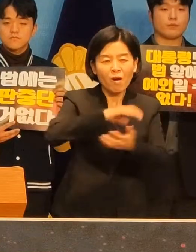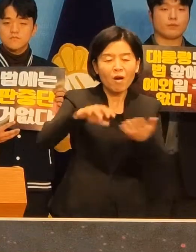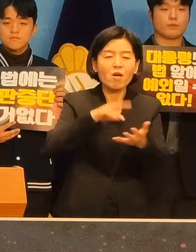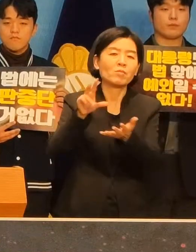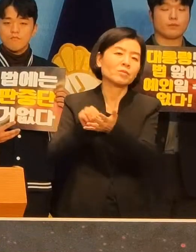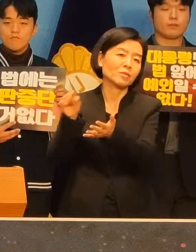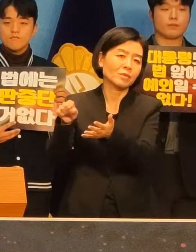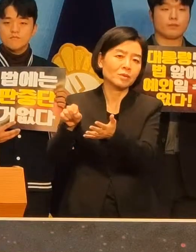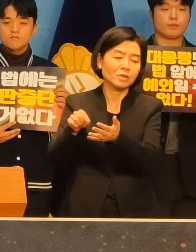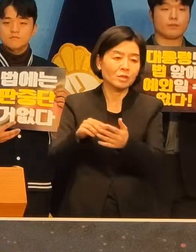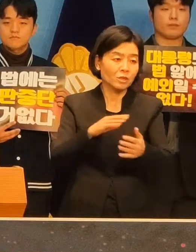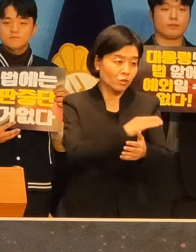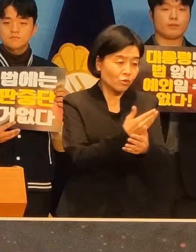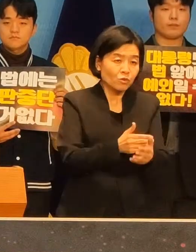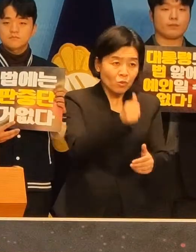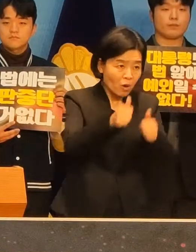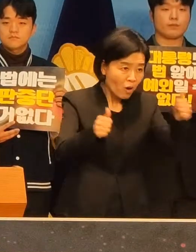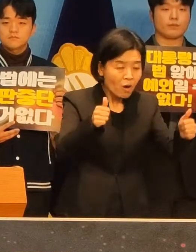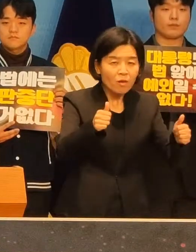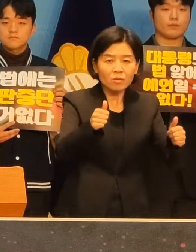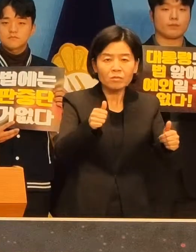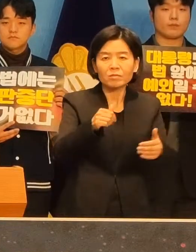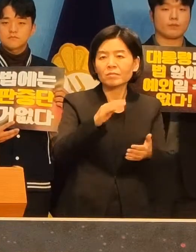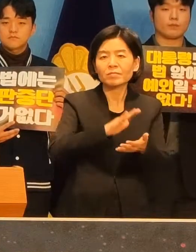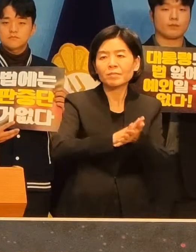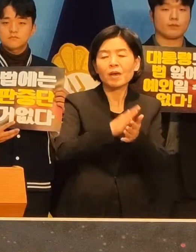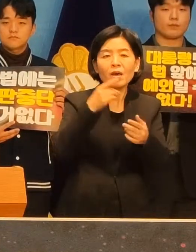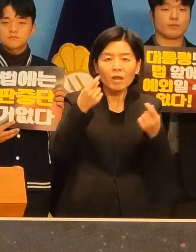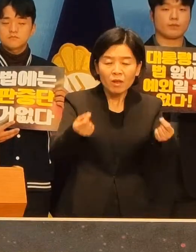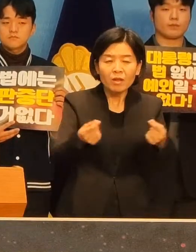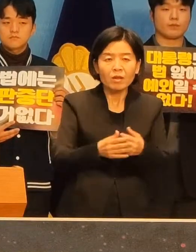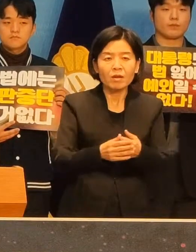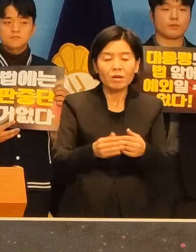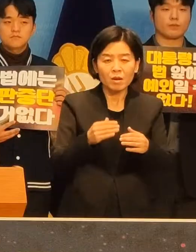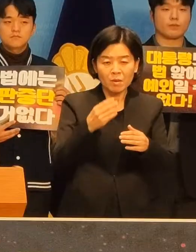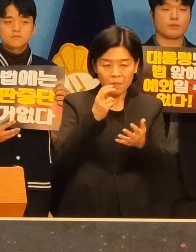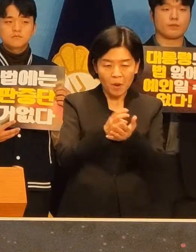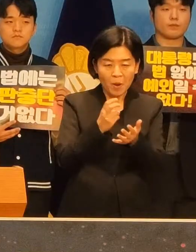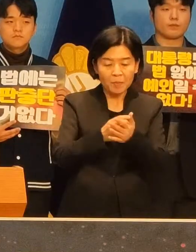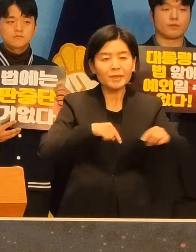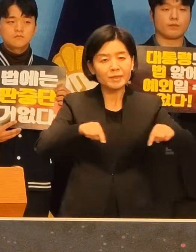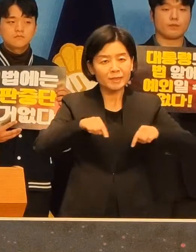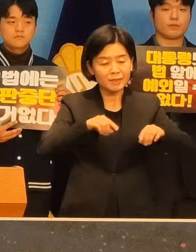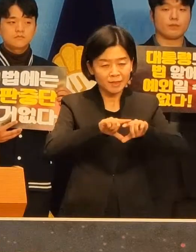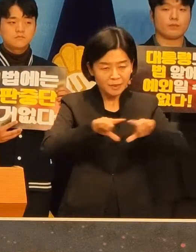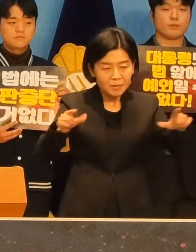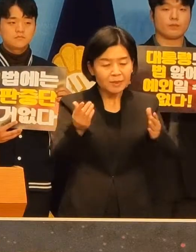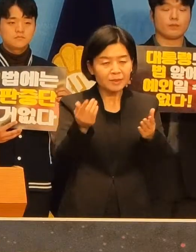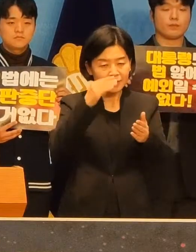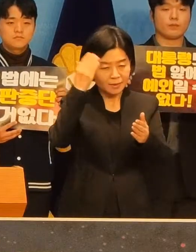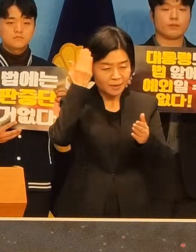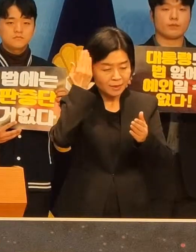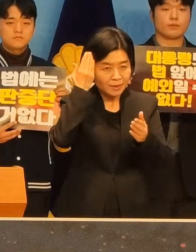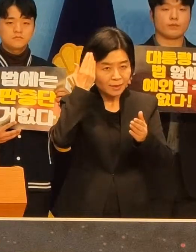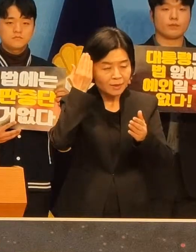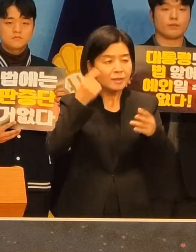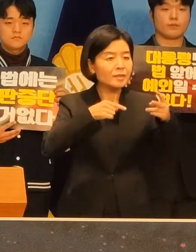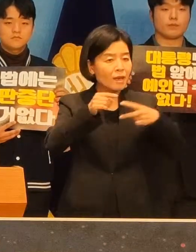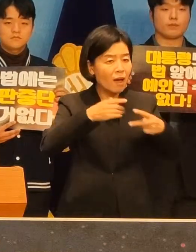처사입니다. 법자와 학자뿐만 아니라 건전한 법상식과 공화정을 이해하고 있는 모든